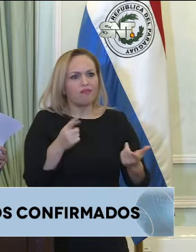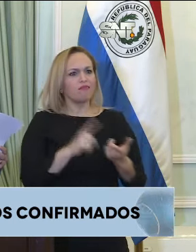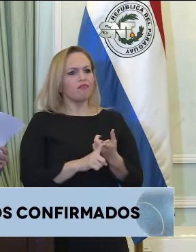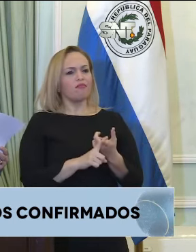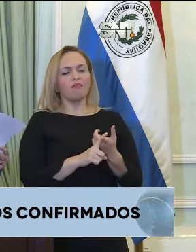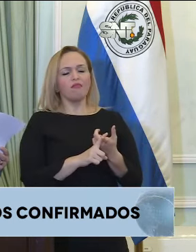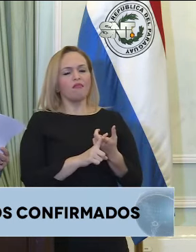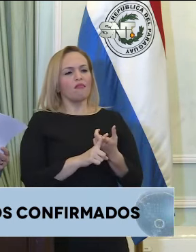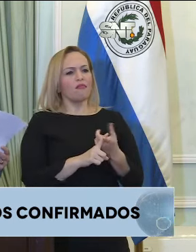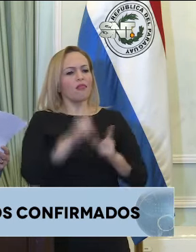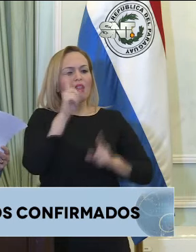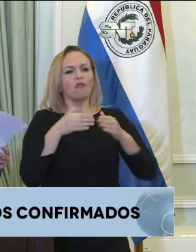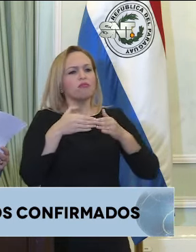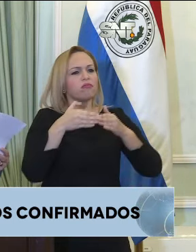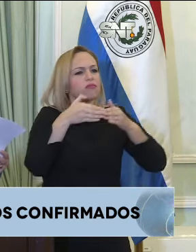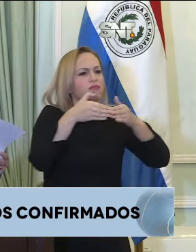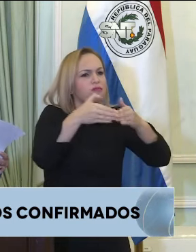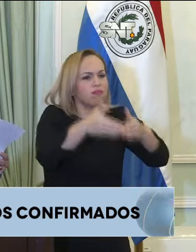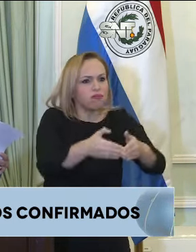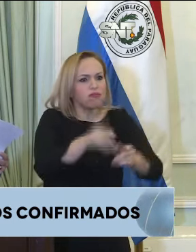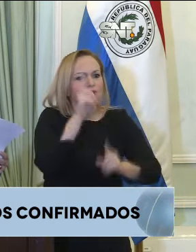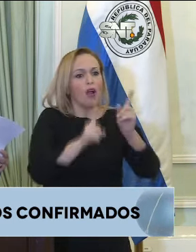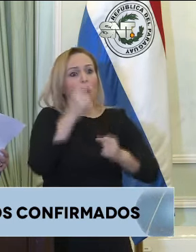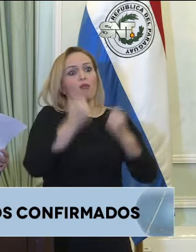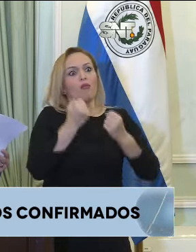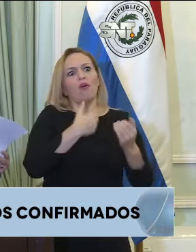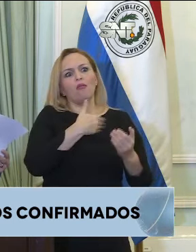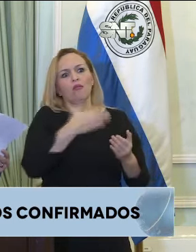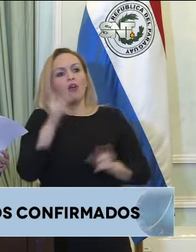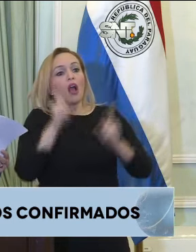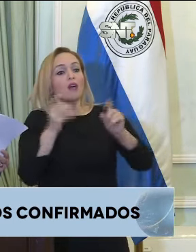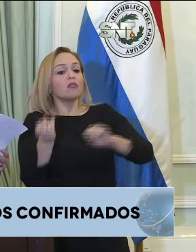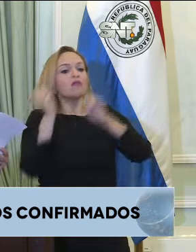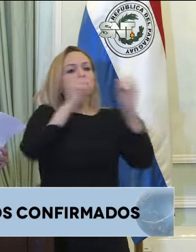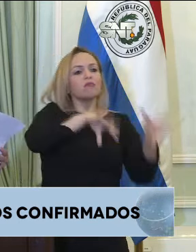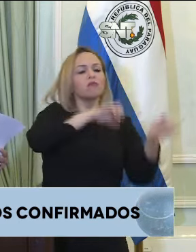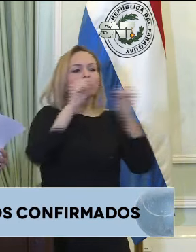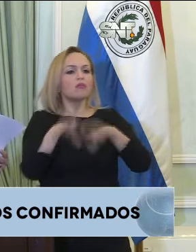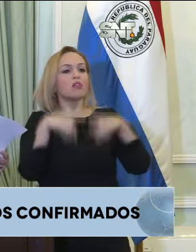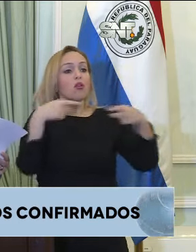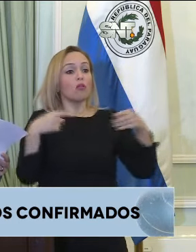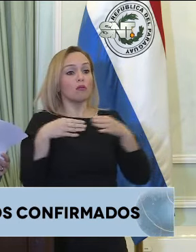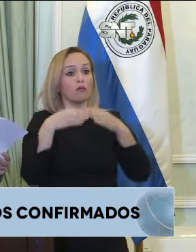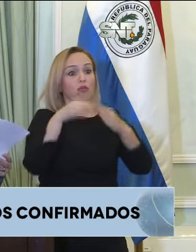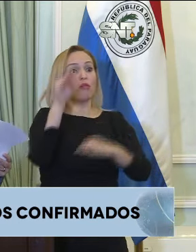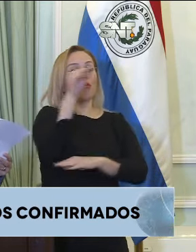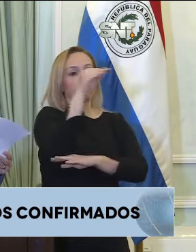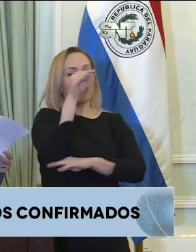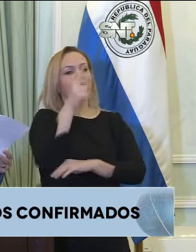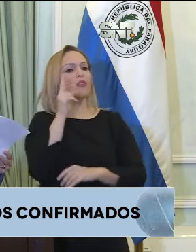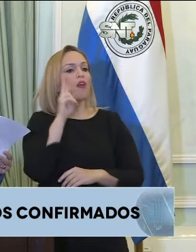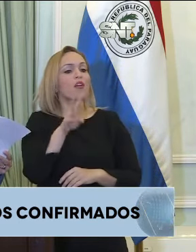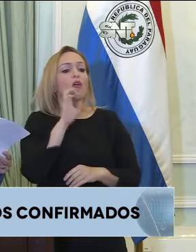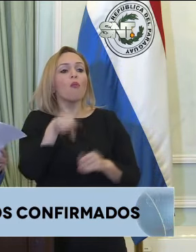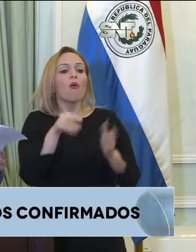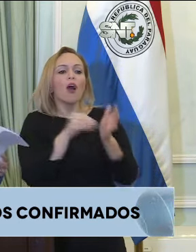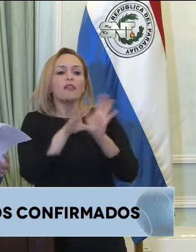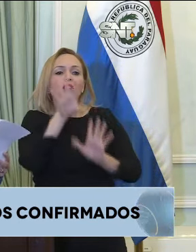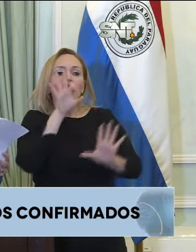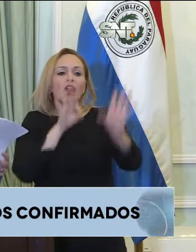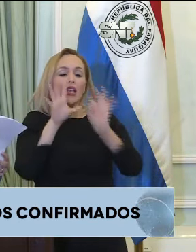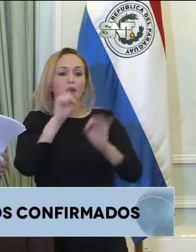buques fluviales, carga marítima, transporte terrestre de cargas, todo lo que es transporte de cargas y puertos está exceptuado de la medida,